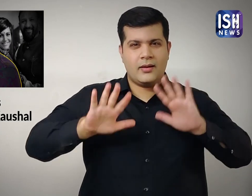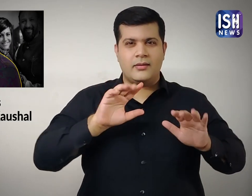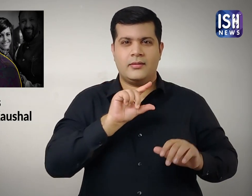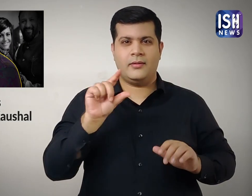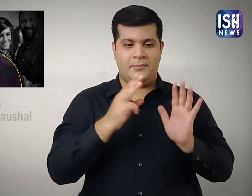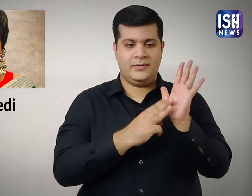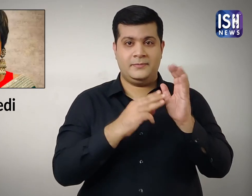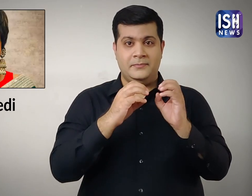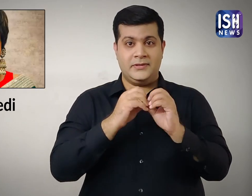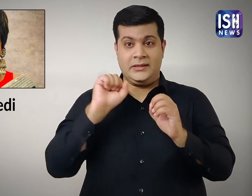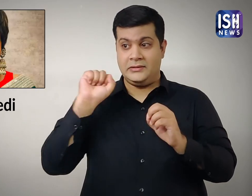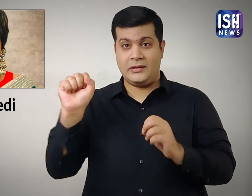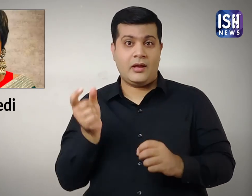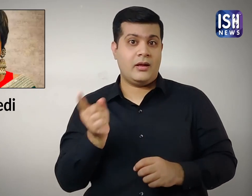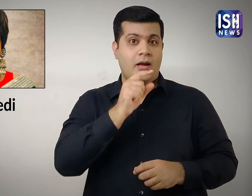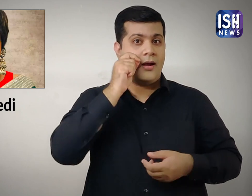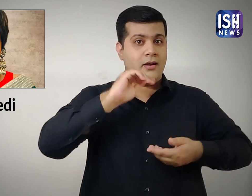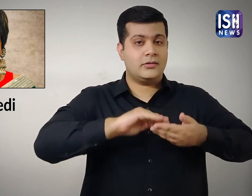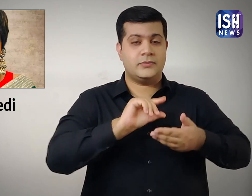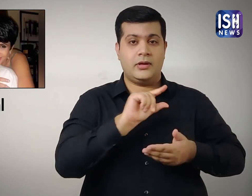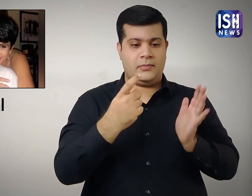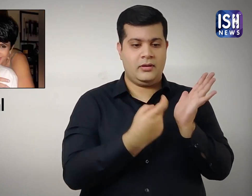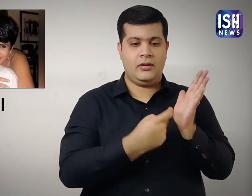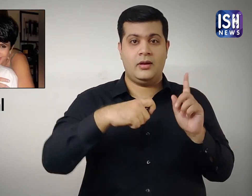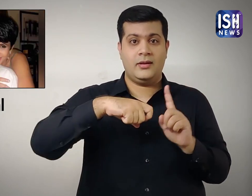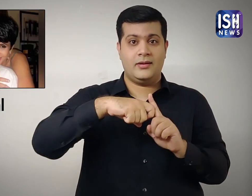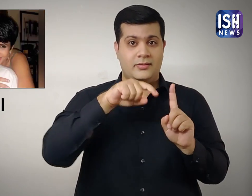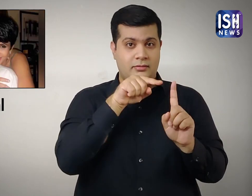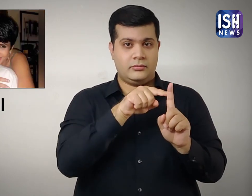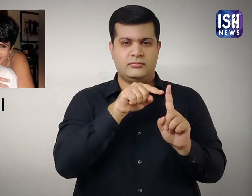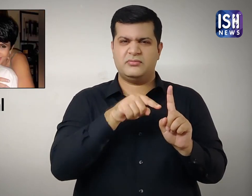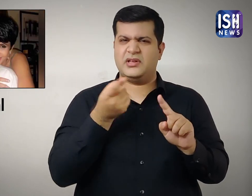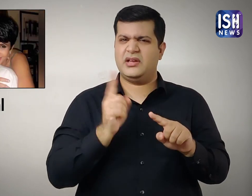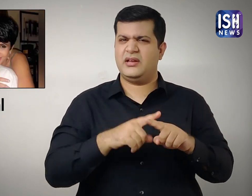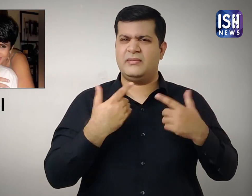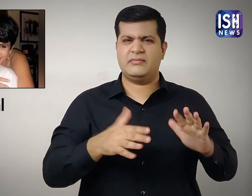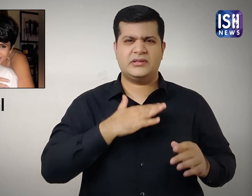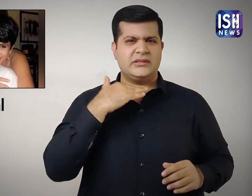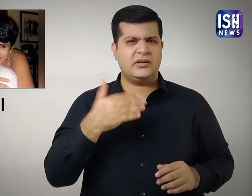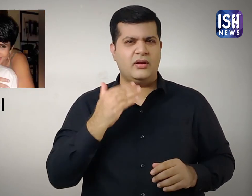अभिनेत्री मंदिरा बेदी के पती राज कौशल का 30 जून को